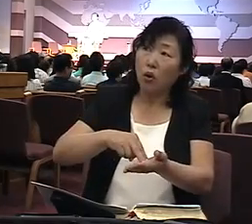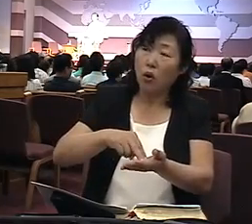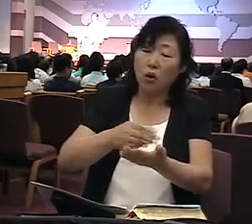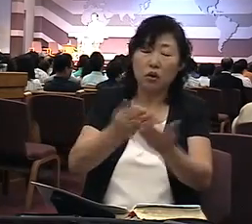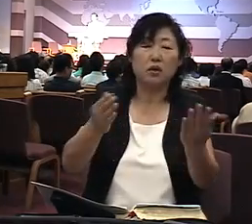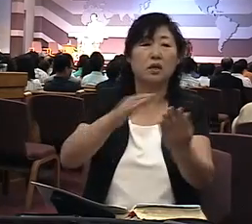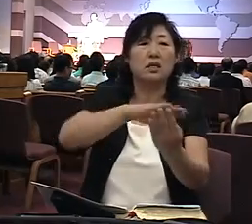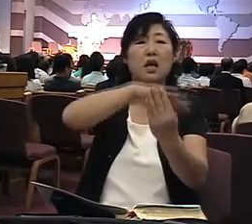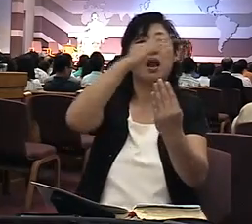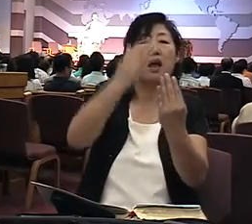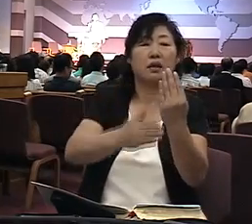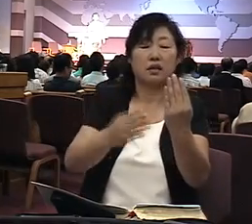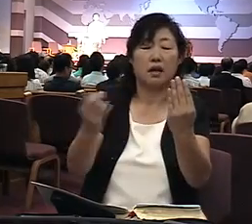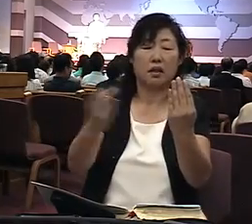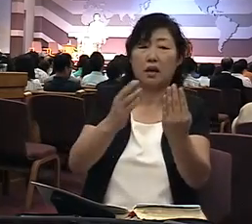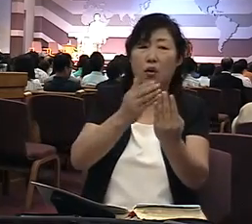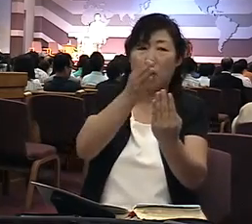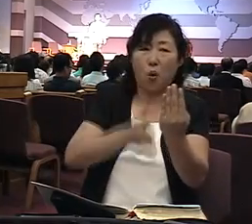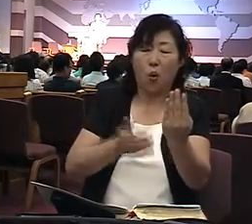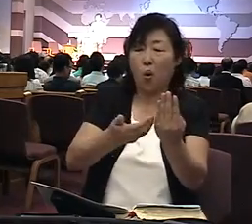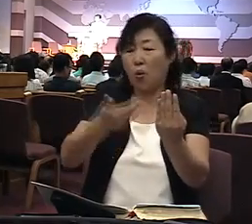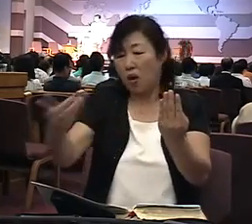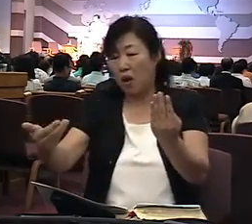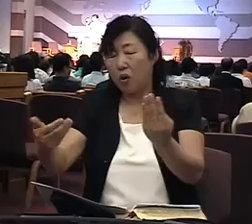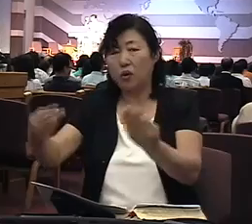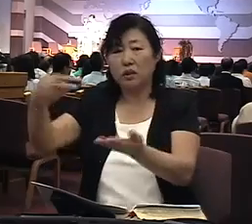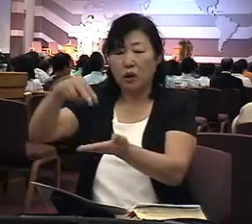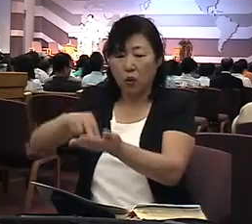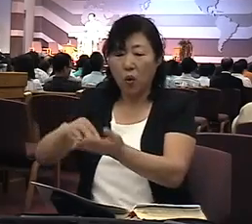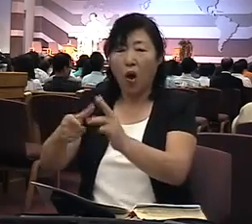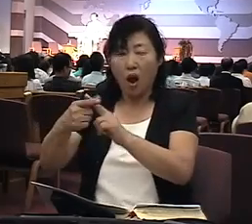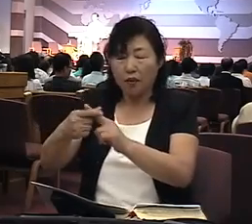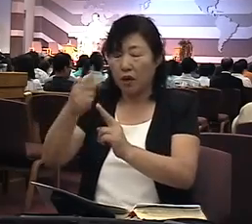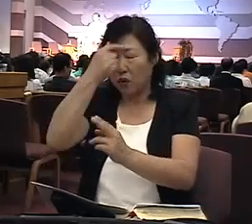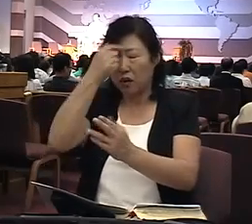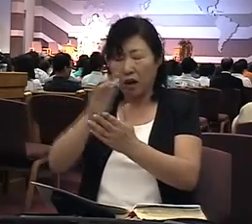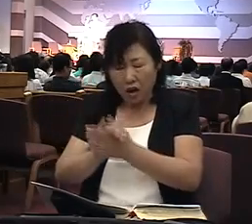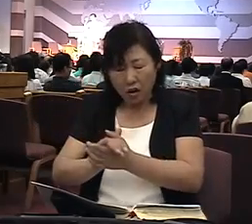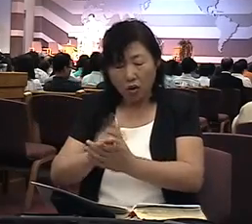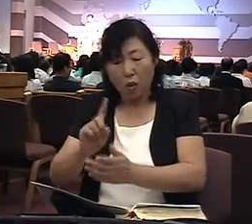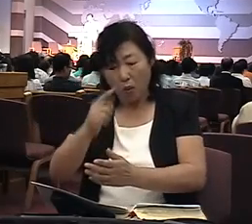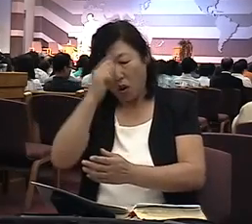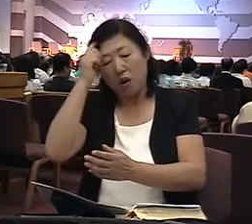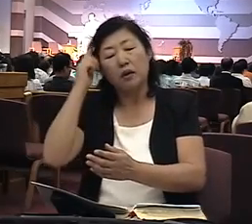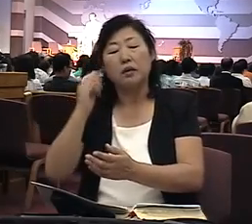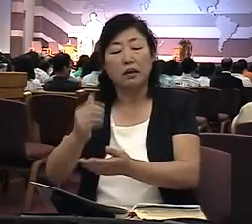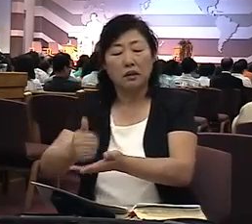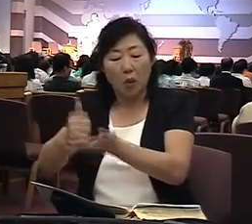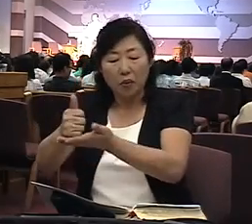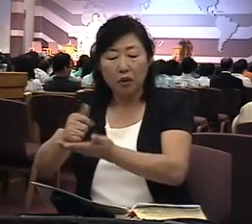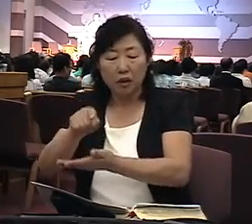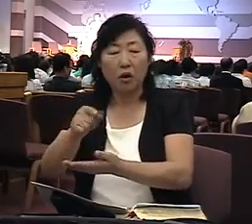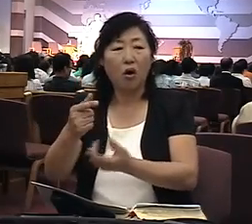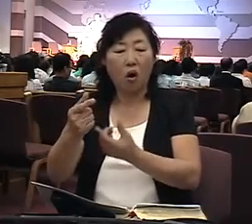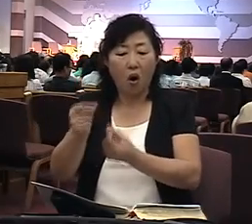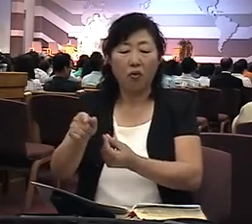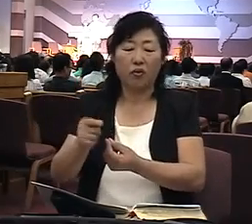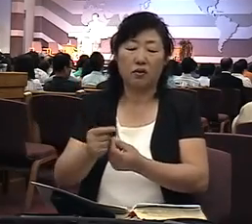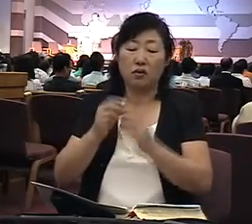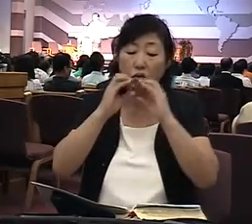인하여 그들과 함께 하심으로 기도하는 것은 이런 것이다. 섬기는 것은 이런 것이다. 전도하는 것은 이런